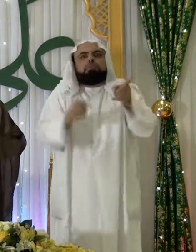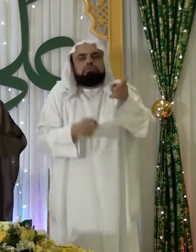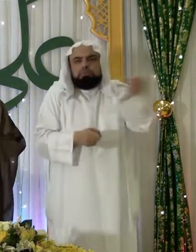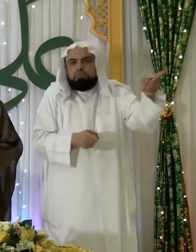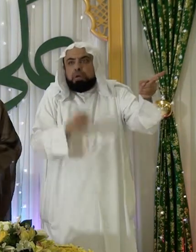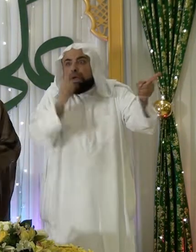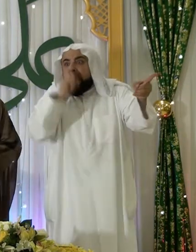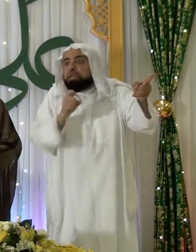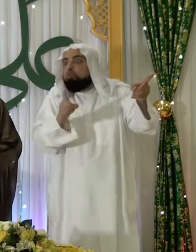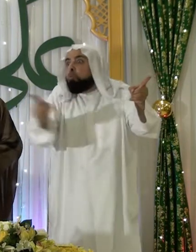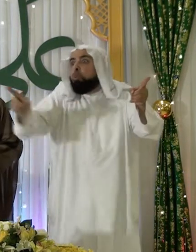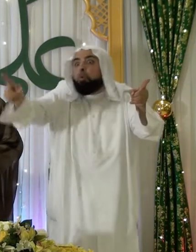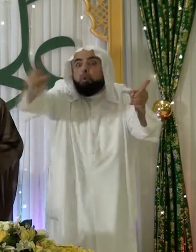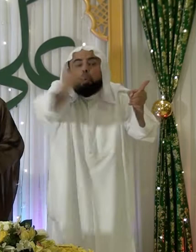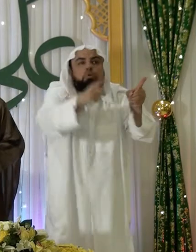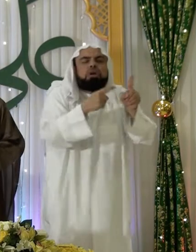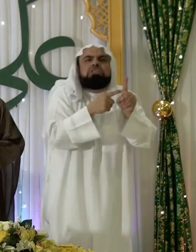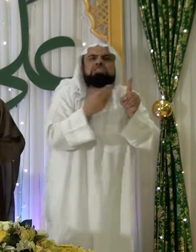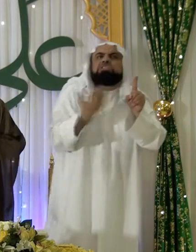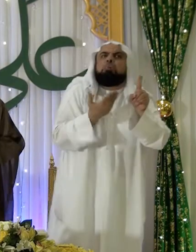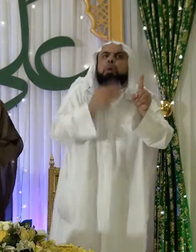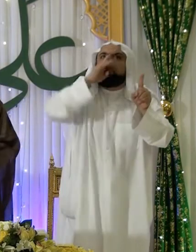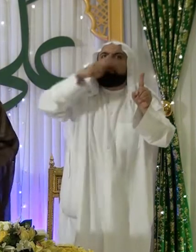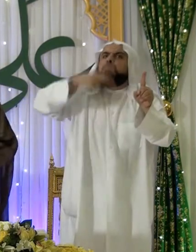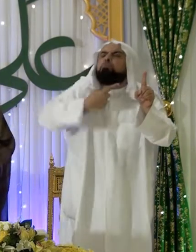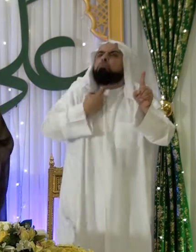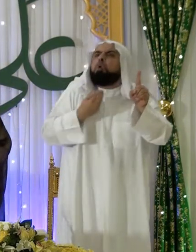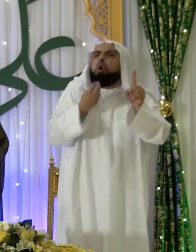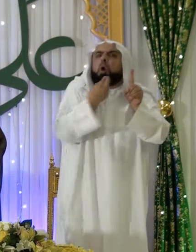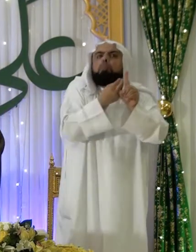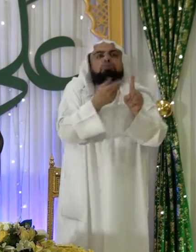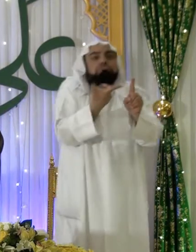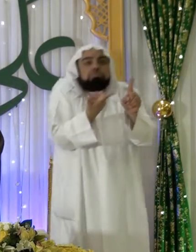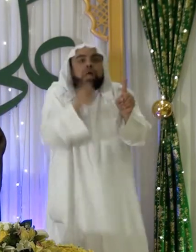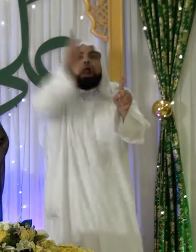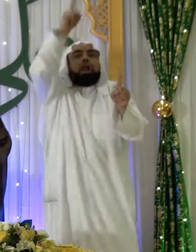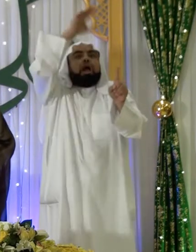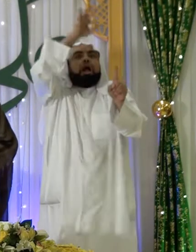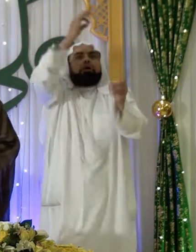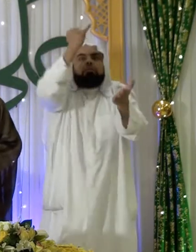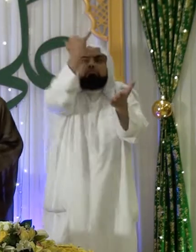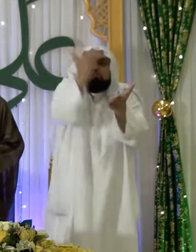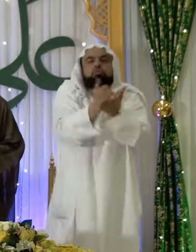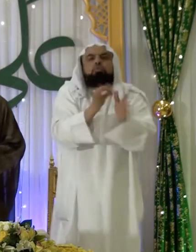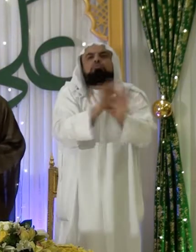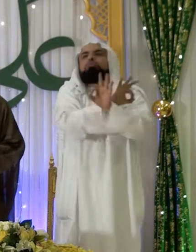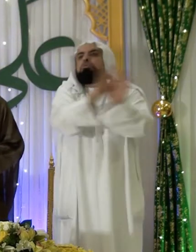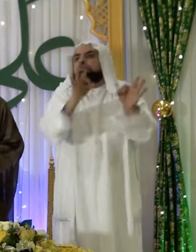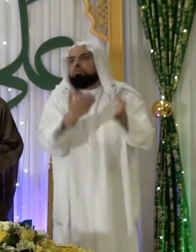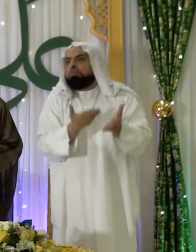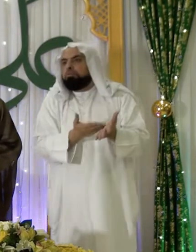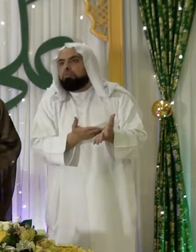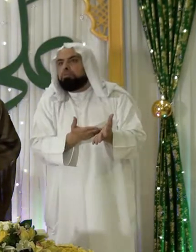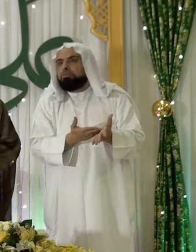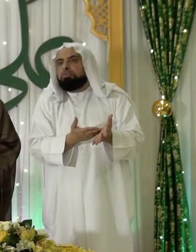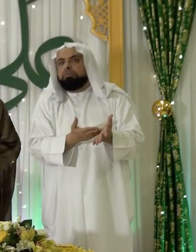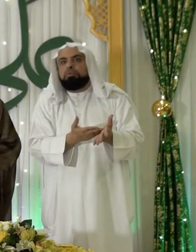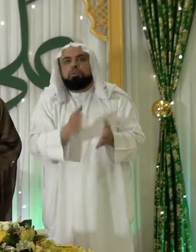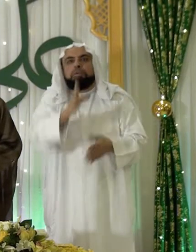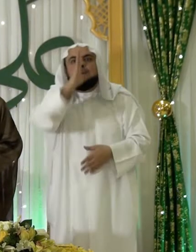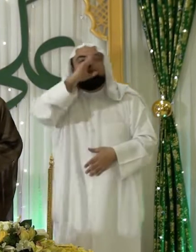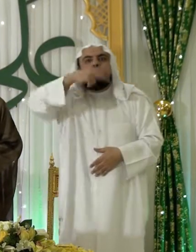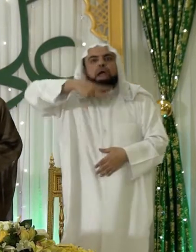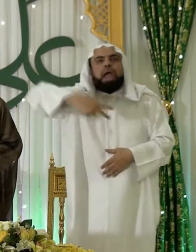بد أن يعده الله لهذه المسؤولية، فكان علي هو تلك